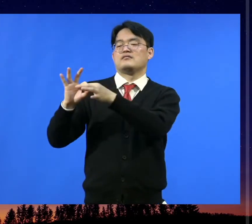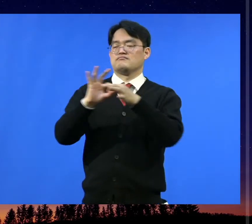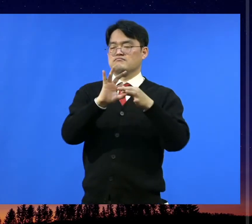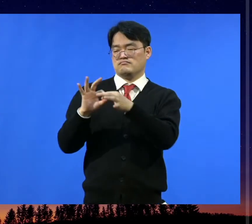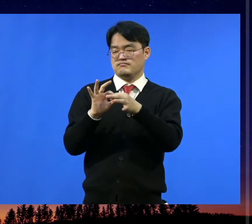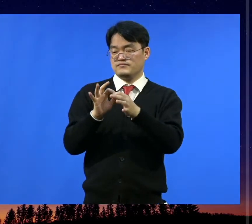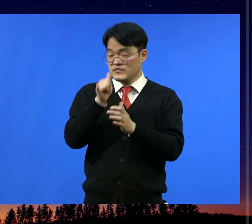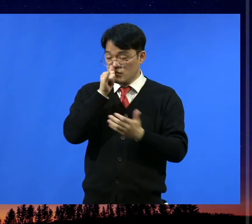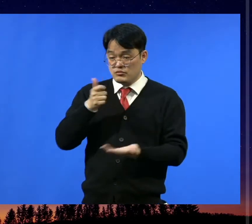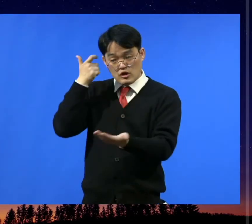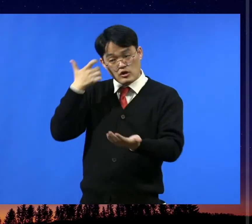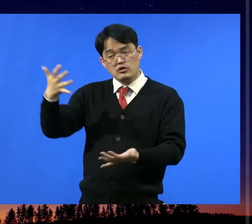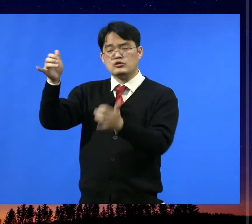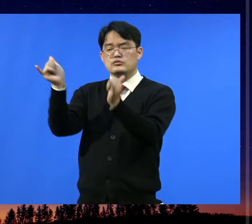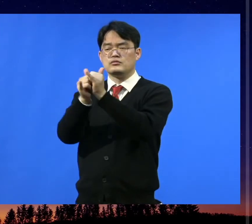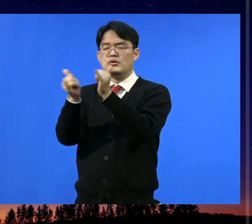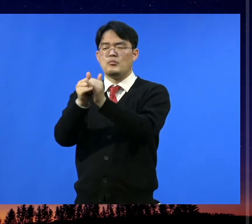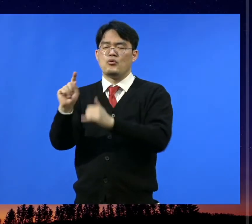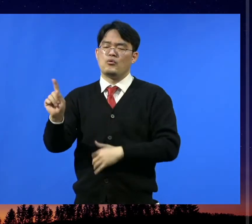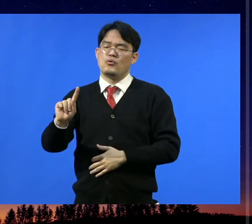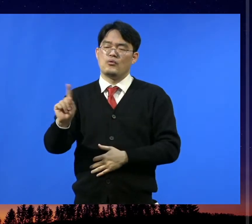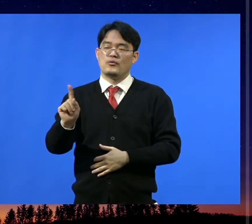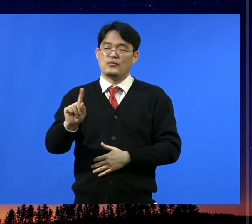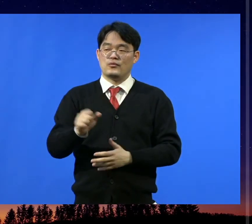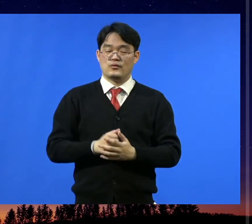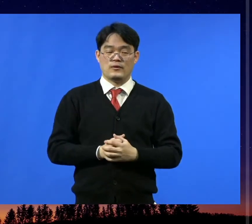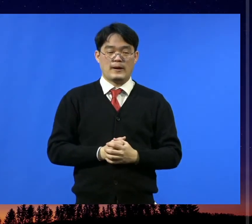뭘까요, 여러분? 이